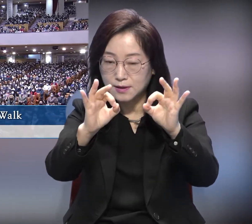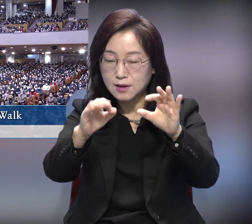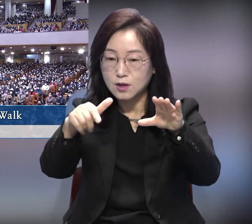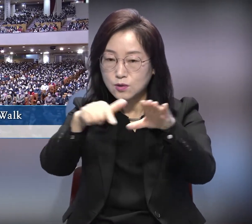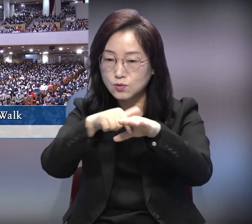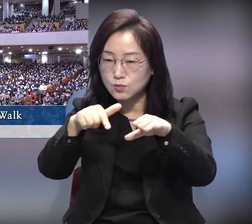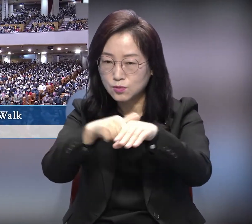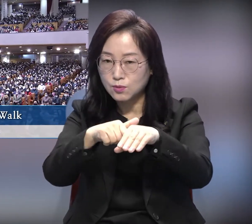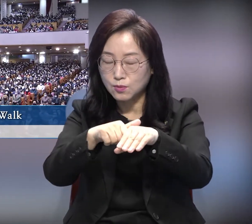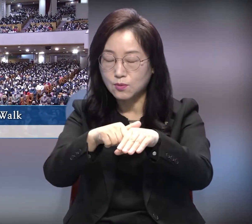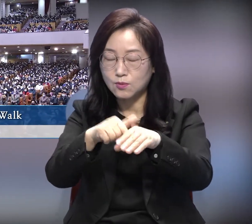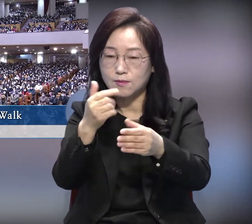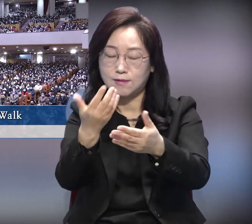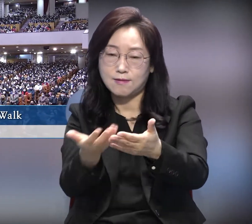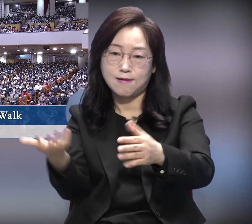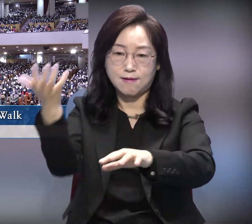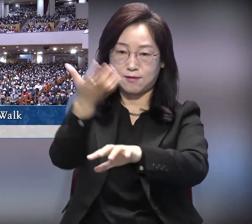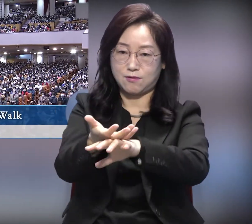종교개혁주일입니다.